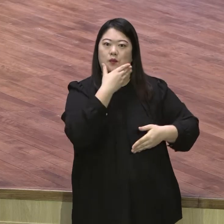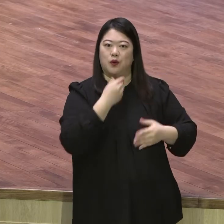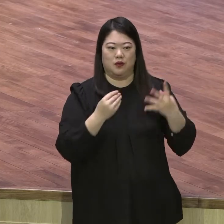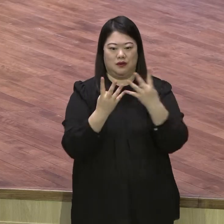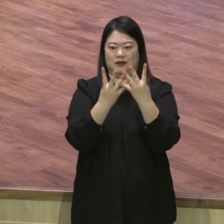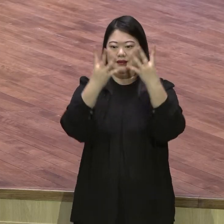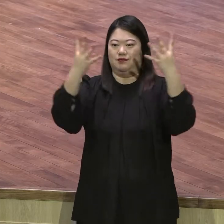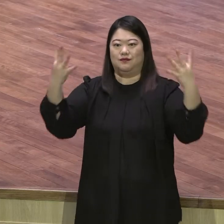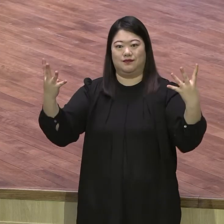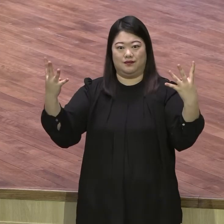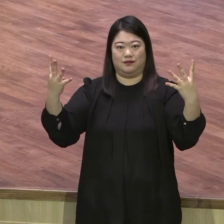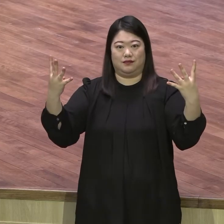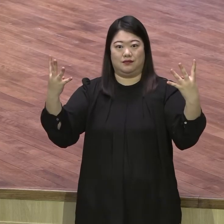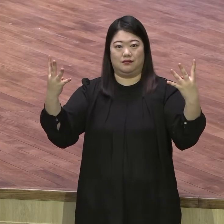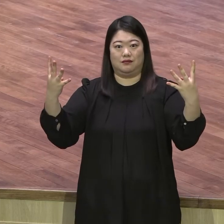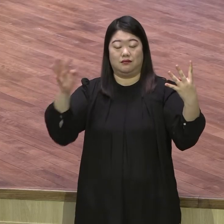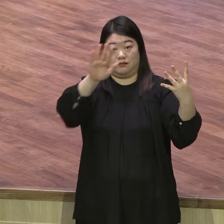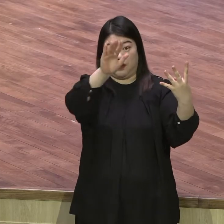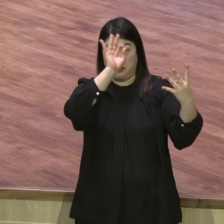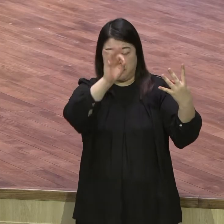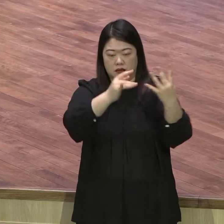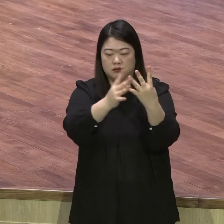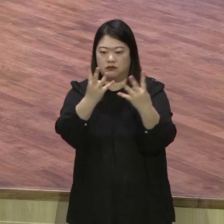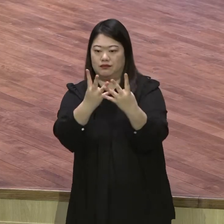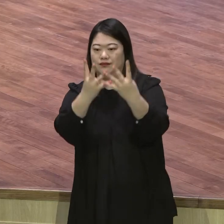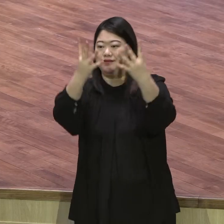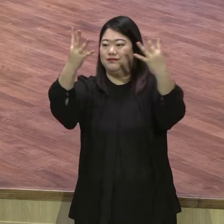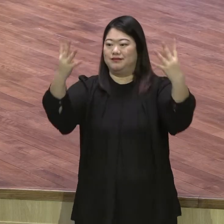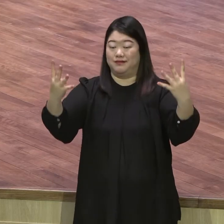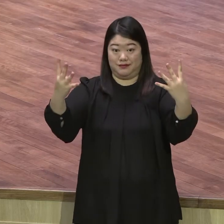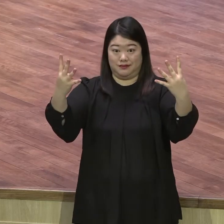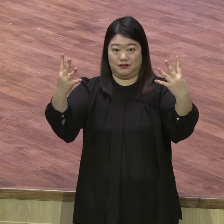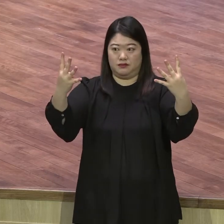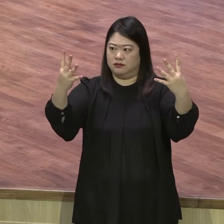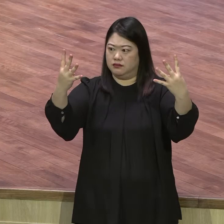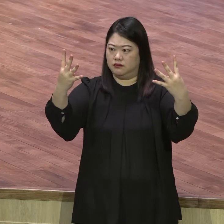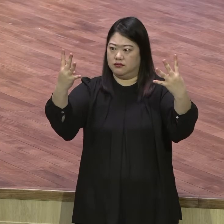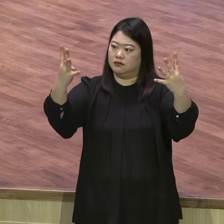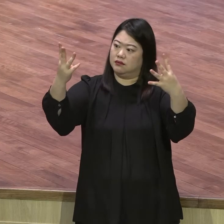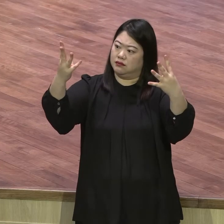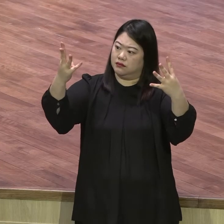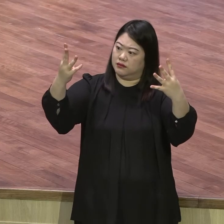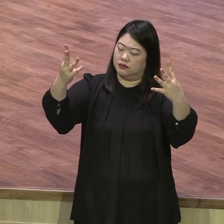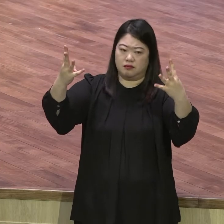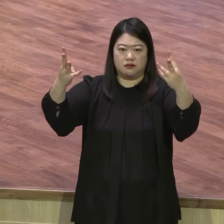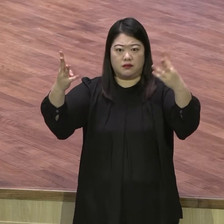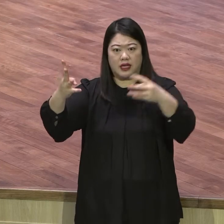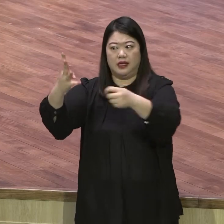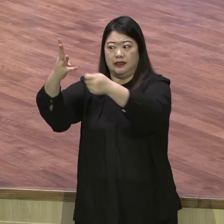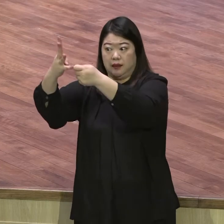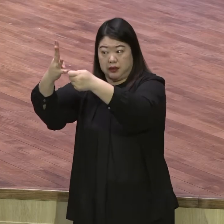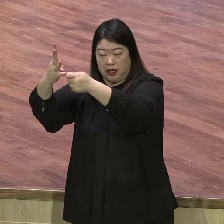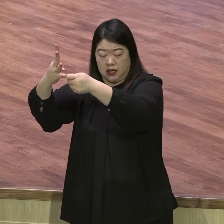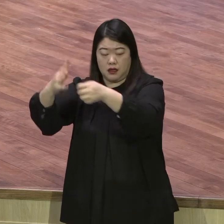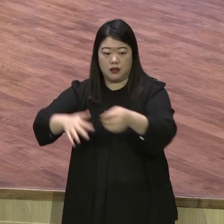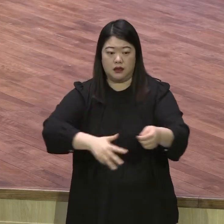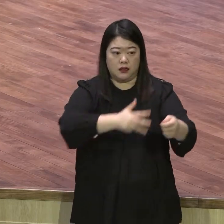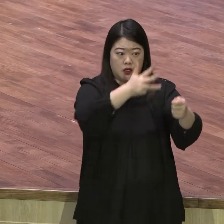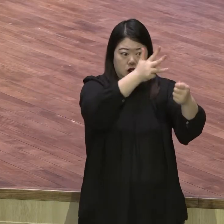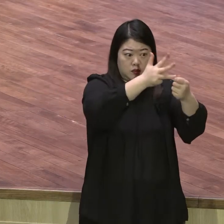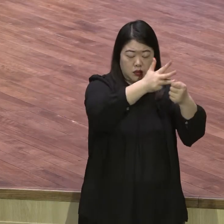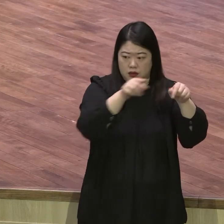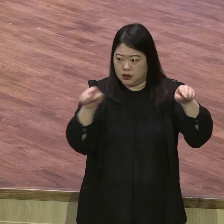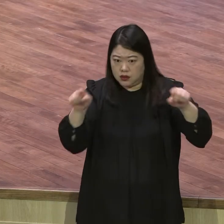그런데 독특한 것은 두 가지 모두 다 마지막에 보면 의의를 주제를 다루고 있죠.